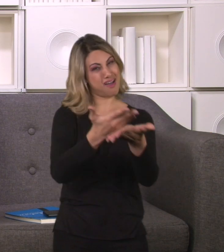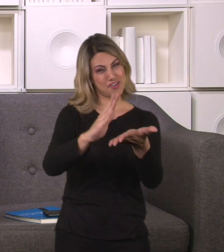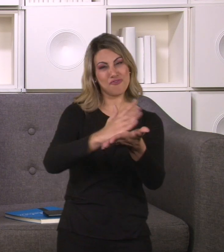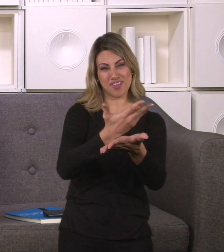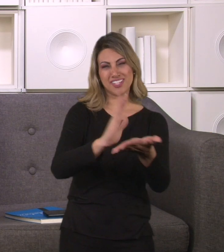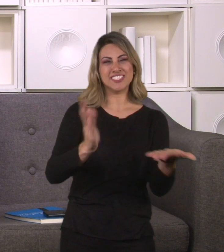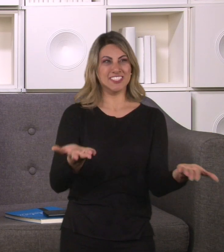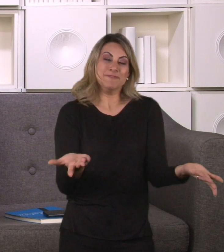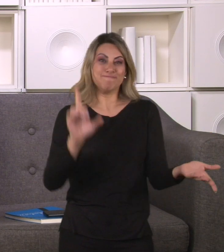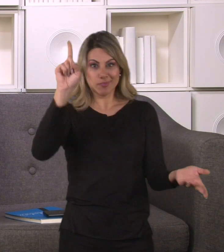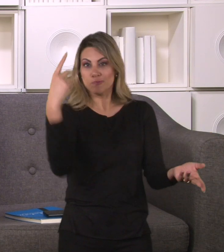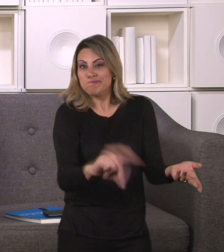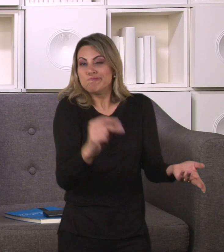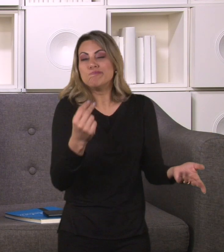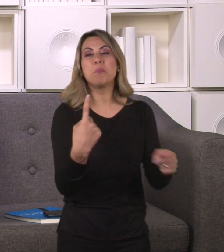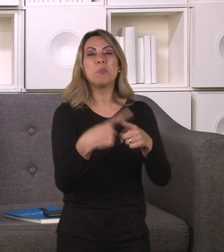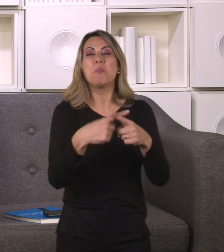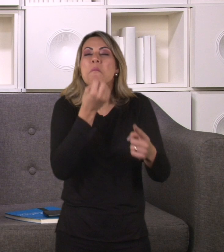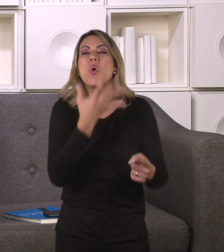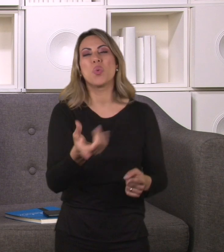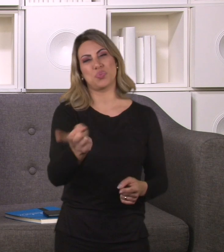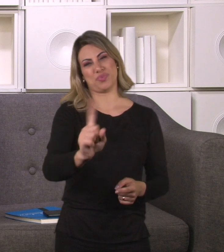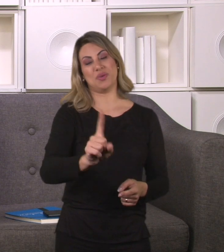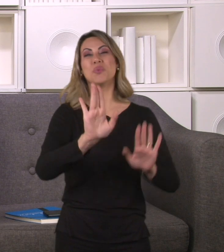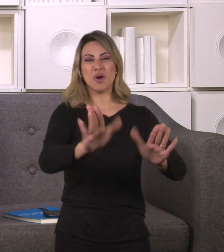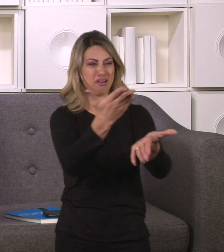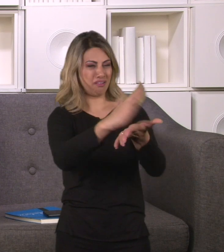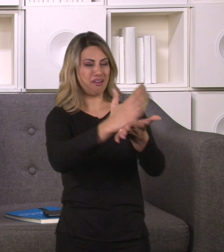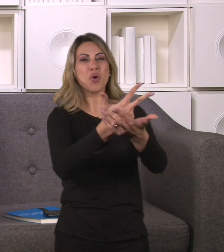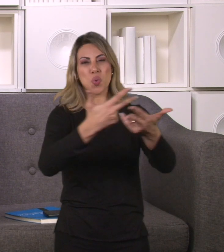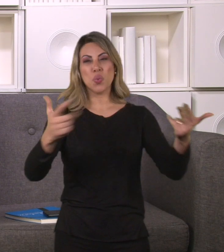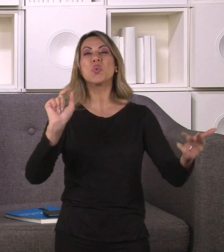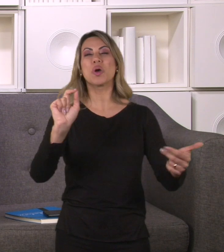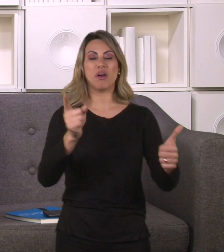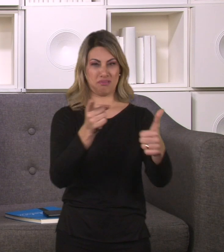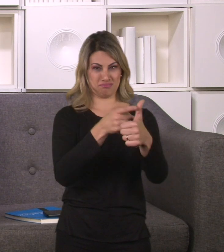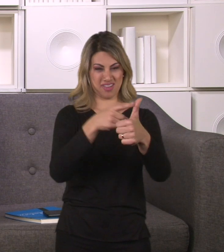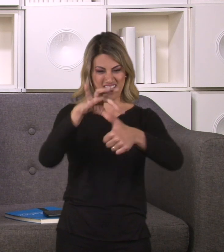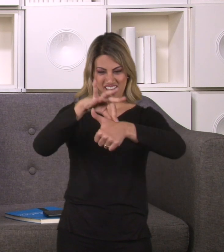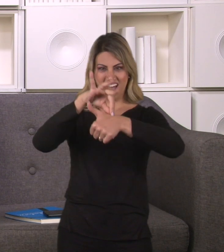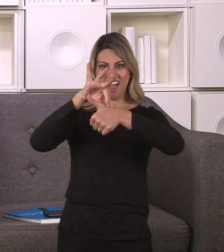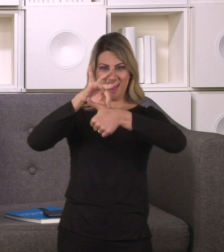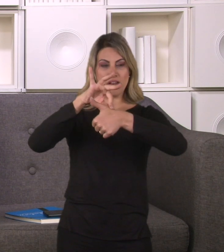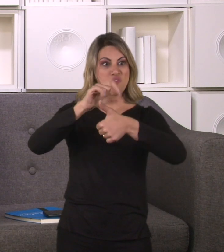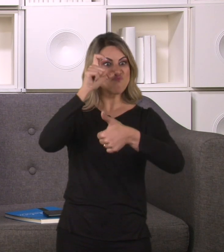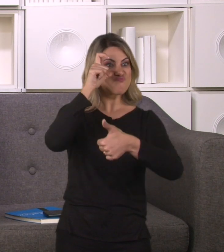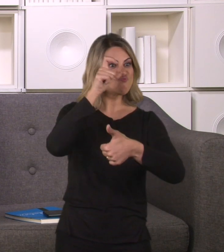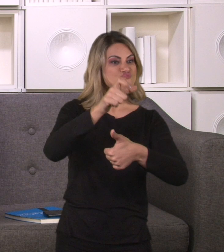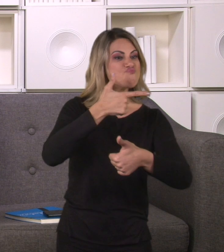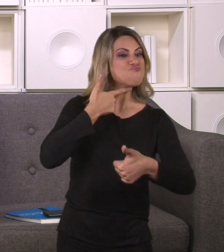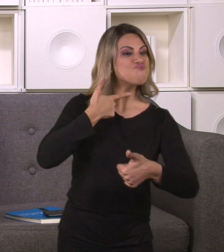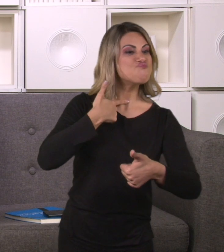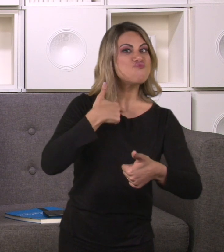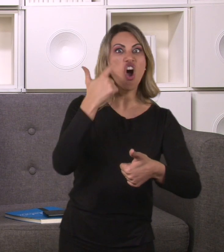a condenação de Deus, são caracterizadas de 3 maneiras. A concupiscência da carne, a concupiscência